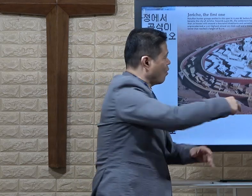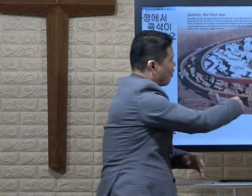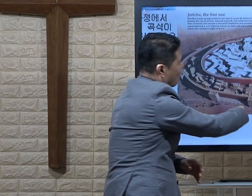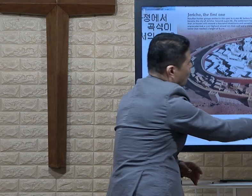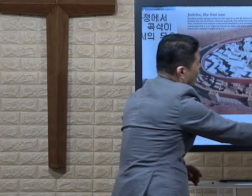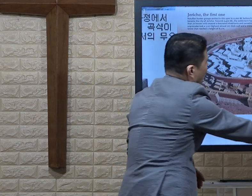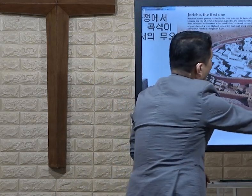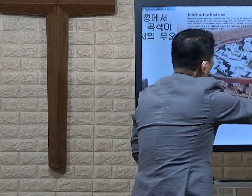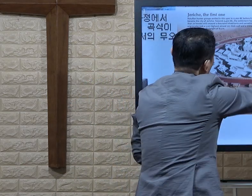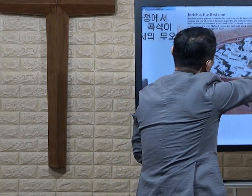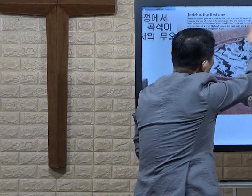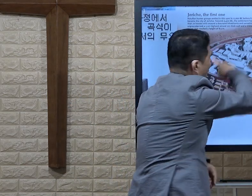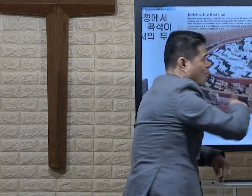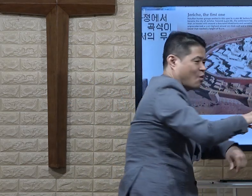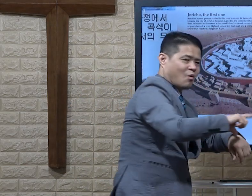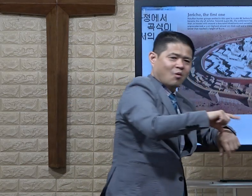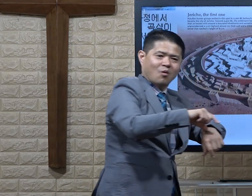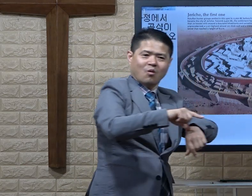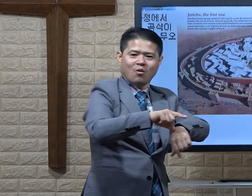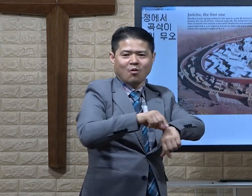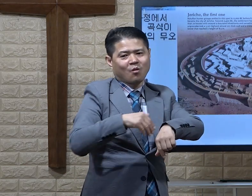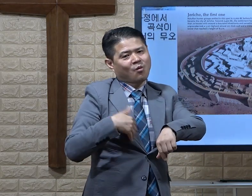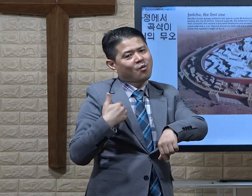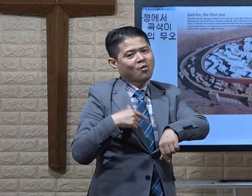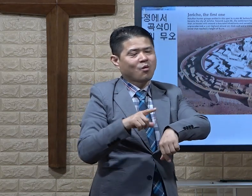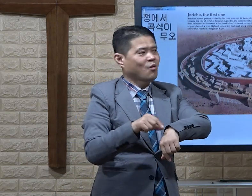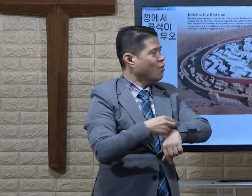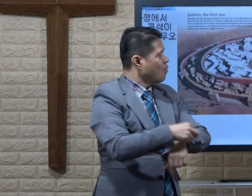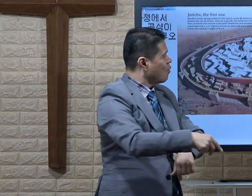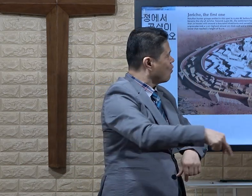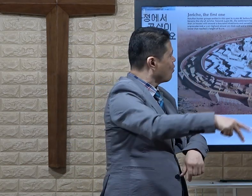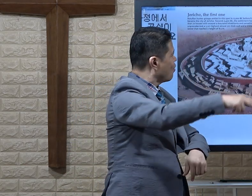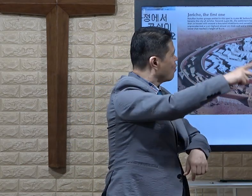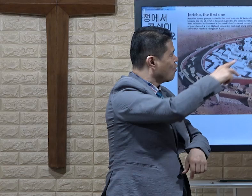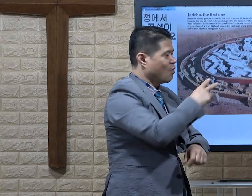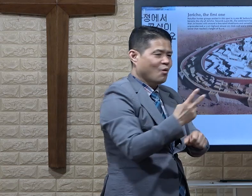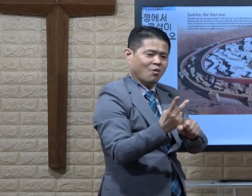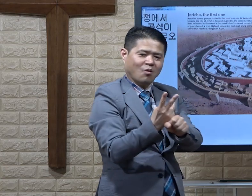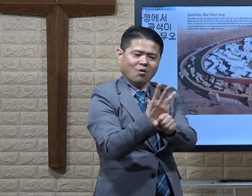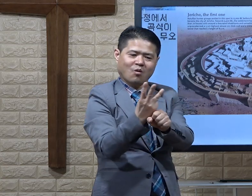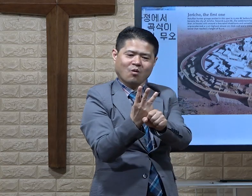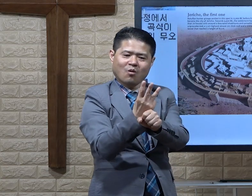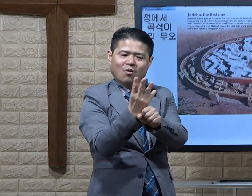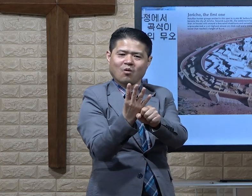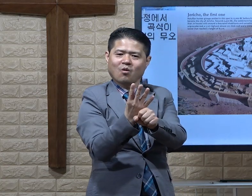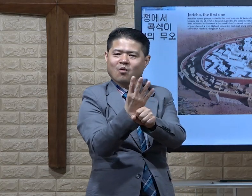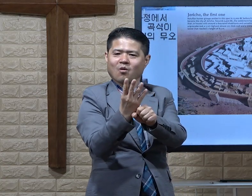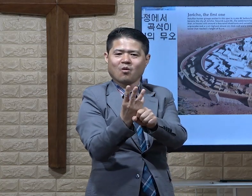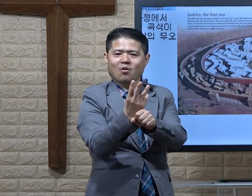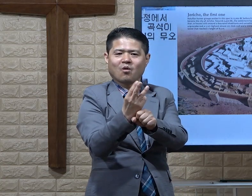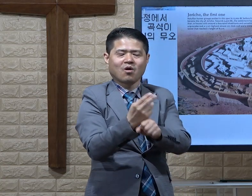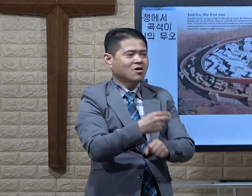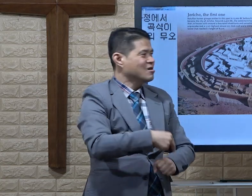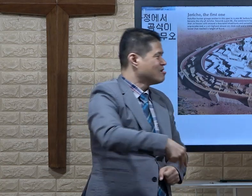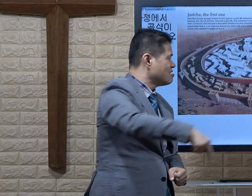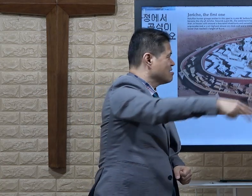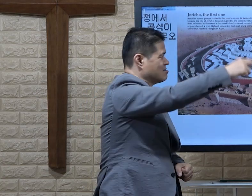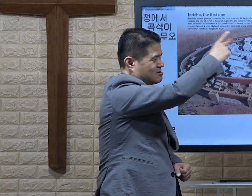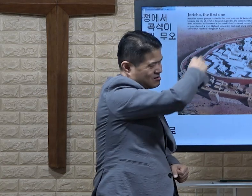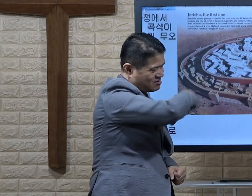감싸 안을 정도로 사람들이 많이 왔습니다. 시각은 언젠지는 잘 모르지만 한 3, 4시간 정도 사람들이 성 주변을 빙빙